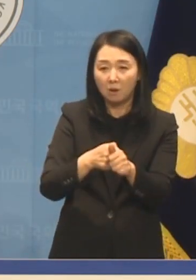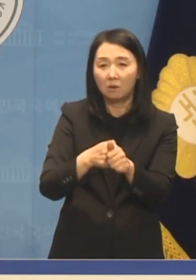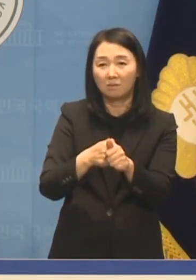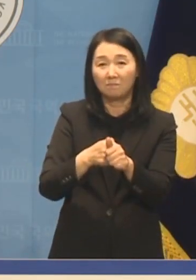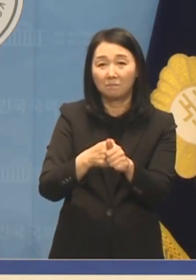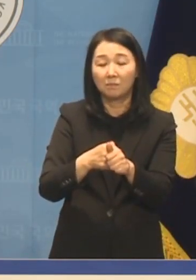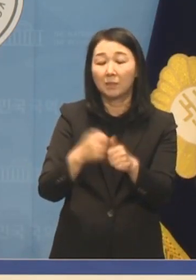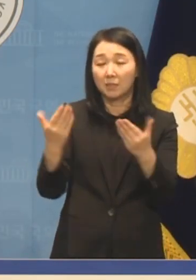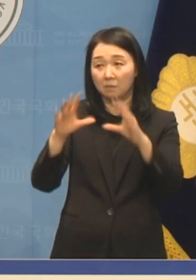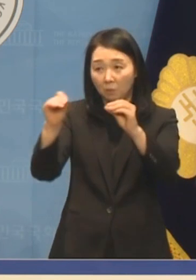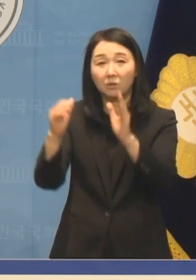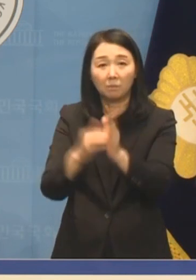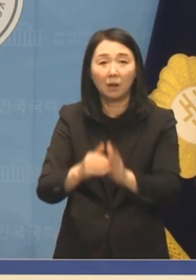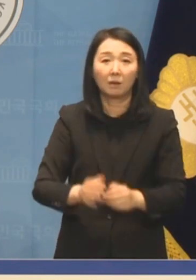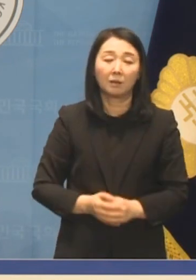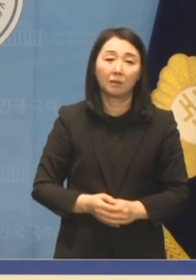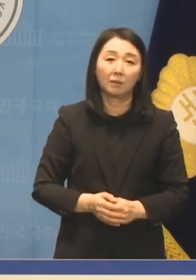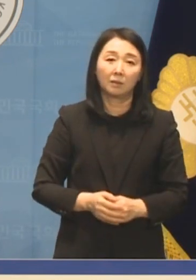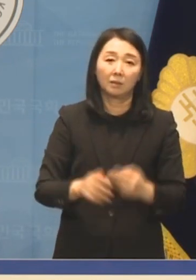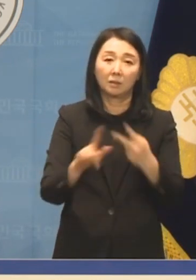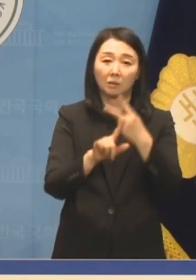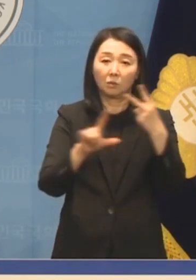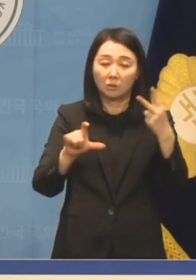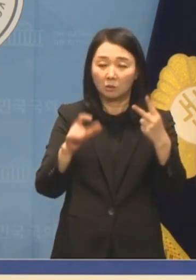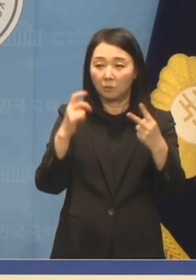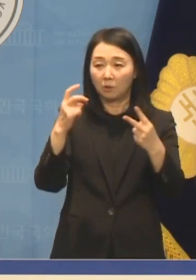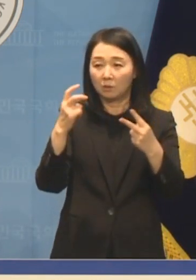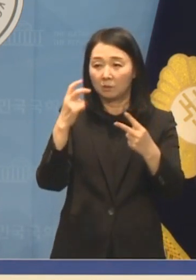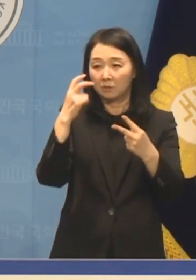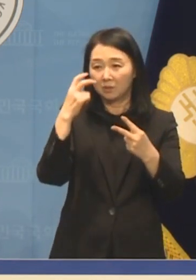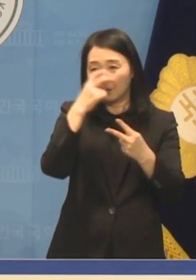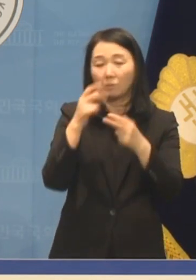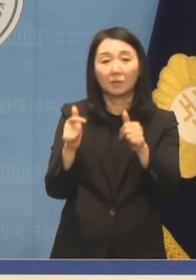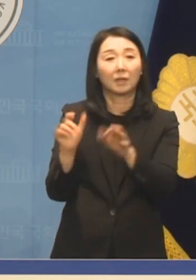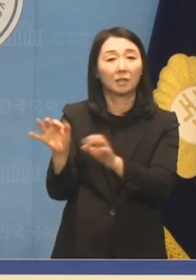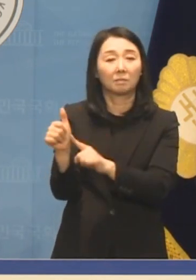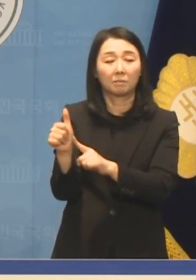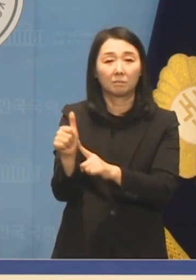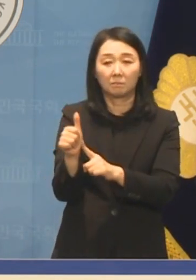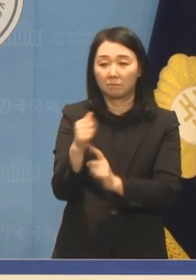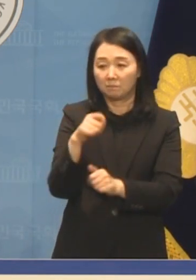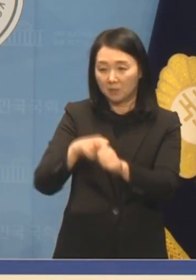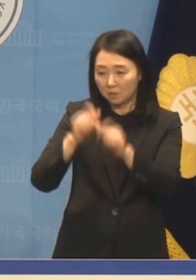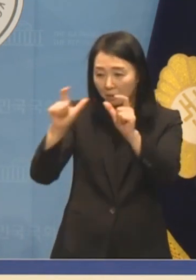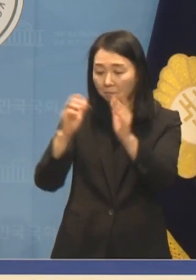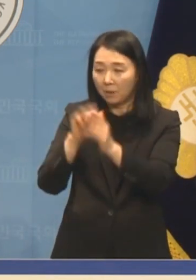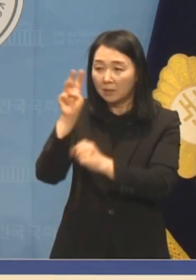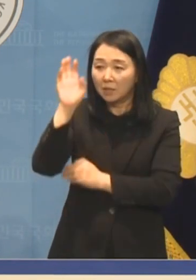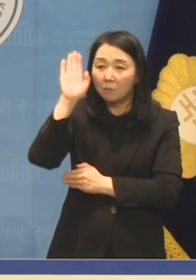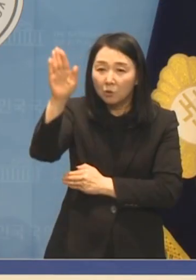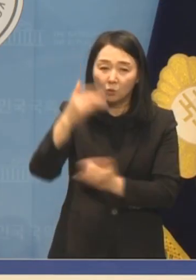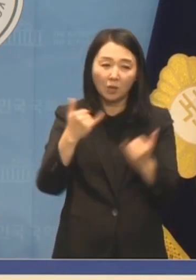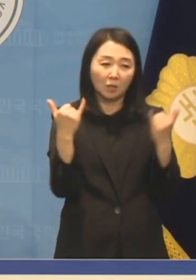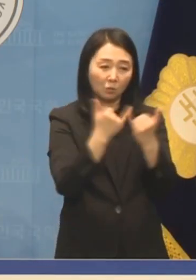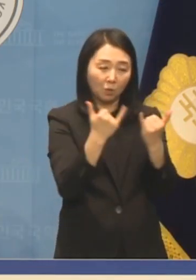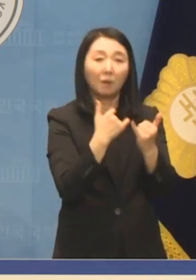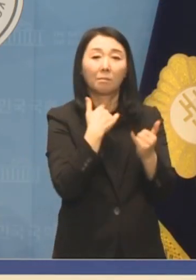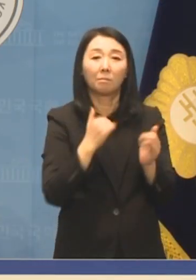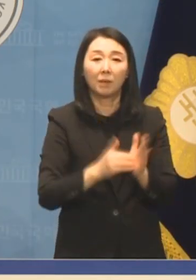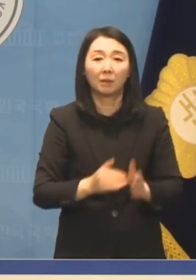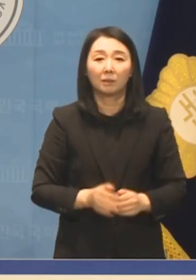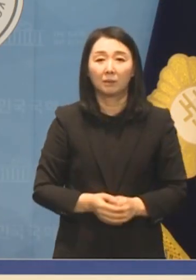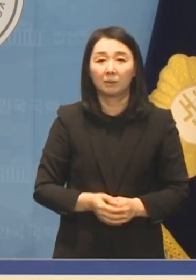인물입니다. 2월 15일 김상민 검사가 징계를 받고 3일 뒤 그 통화가 이루어진